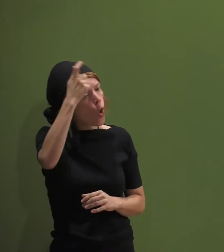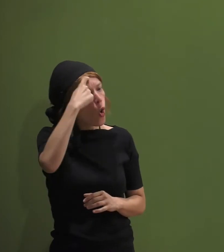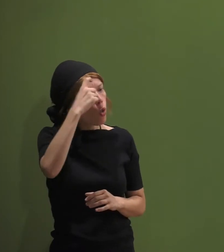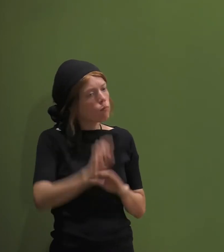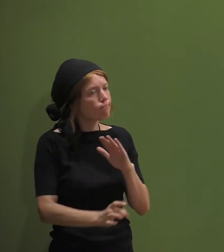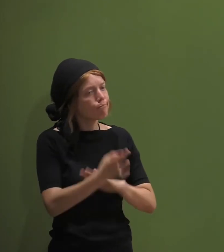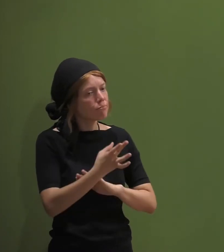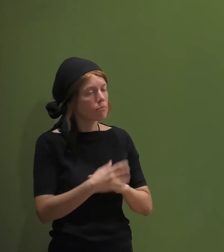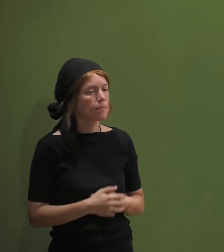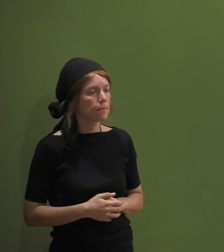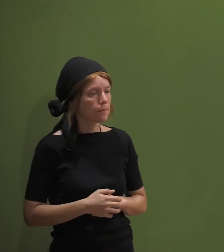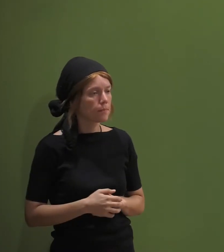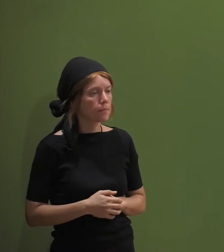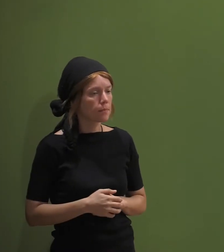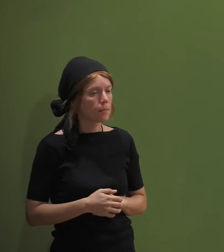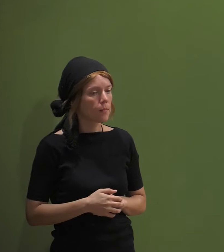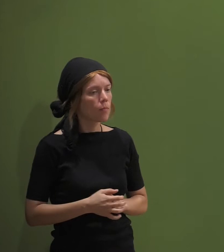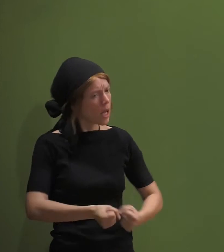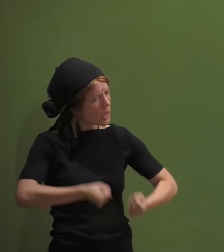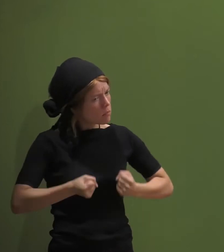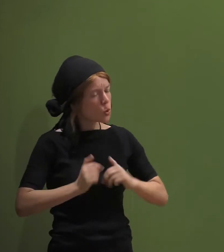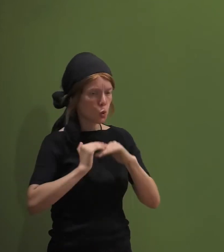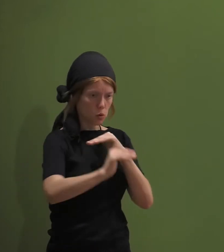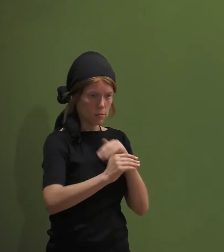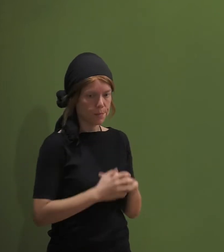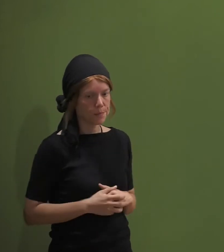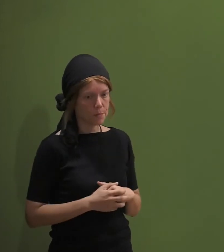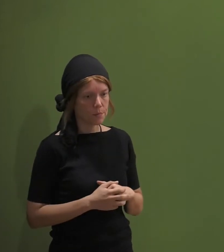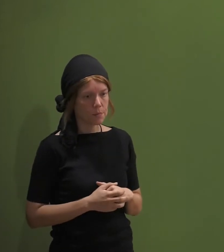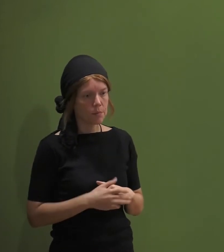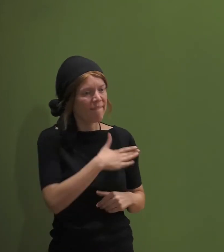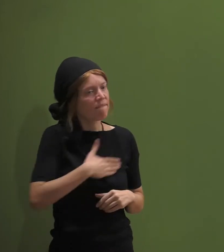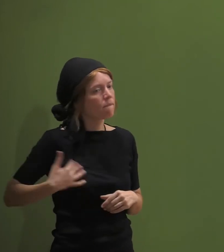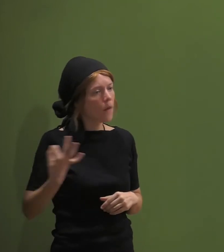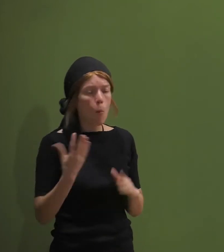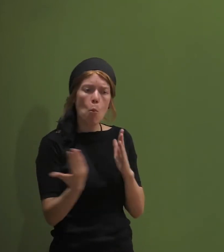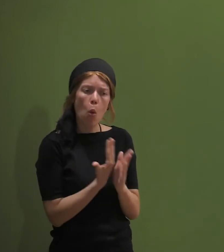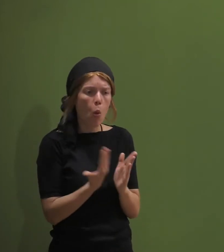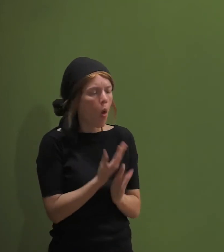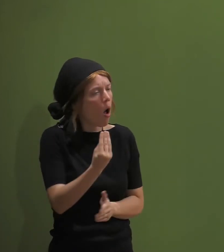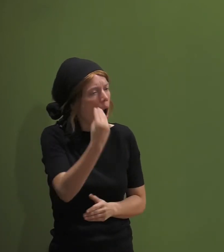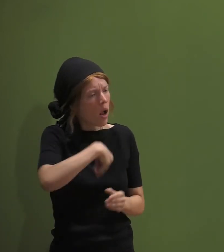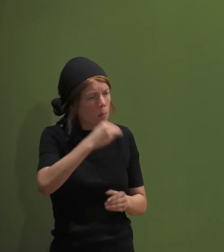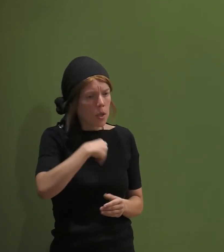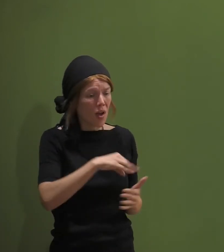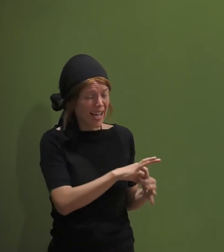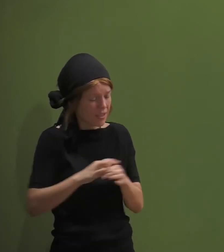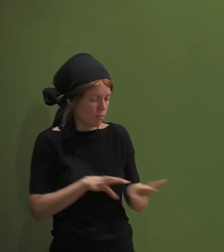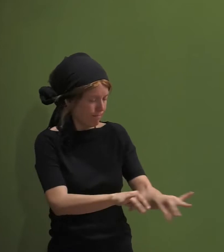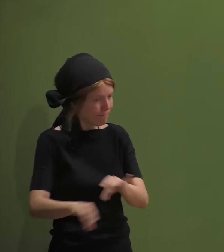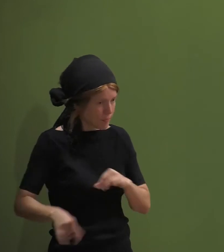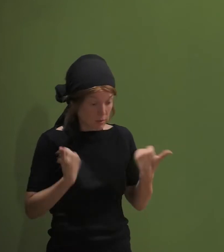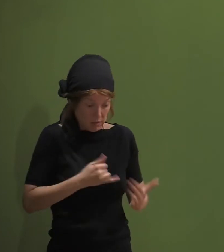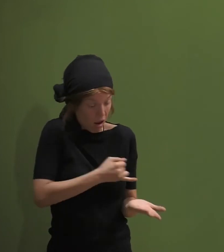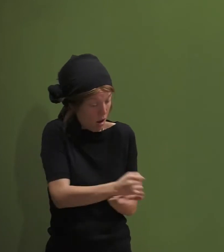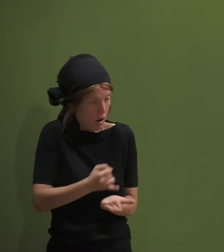pretende solucionar estos problemas, la intensificación sostenible, que persigue incrementar la producción de alimentos a partir de las tierras agrícolas